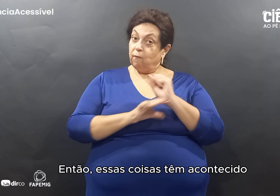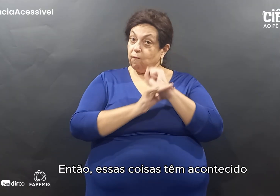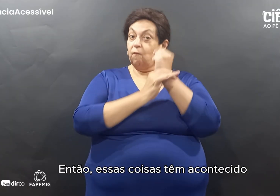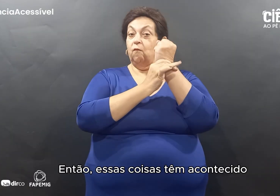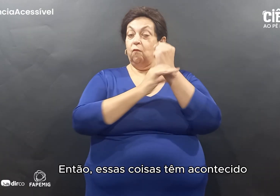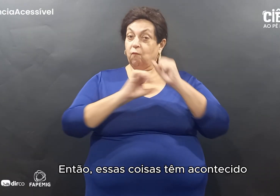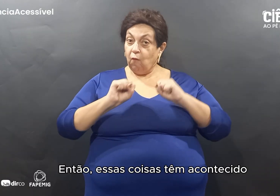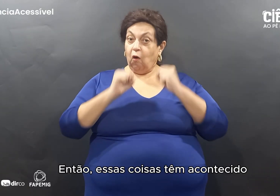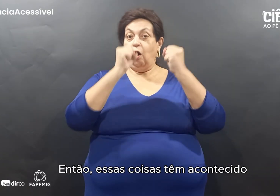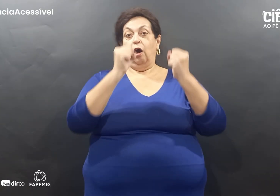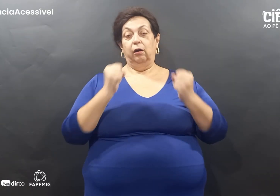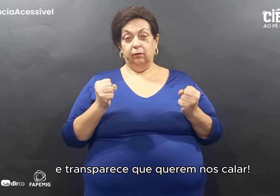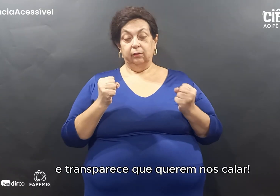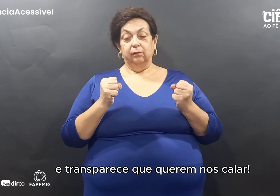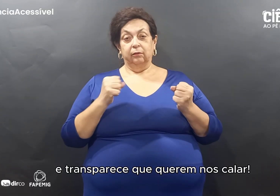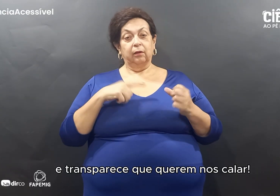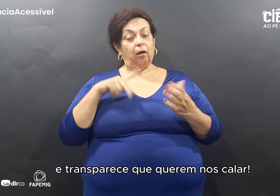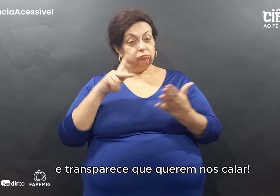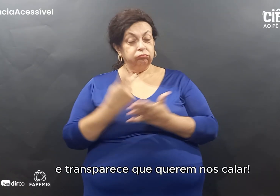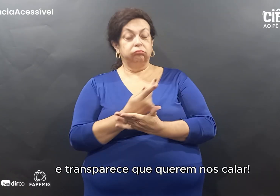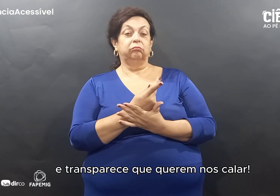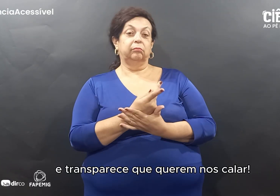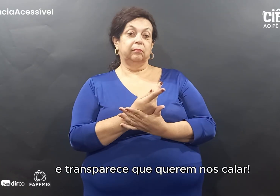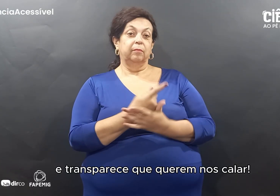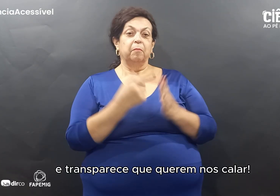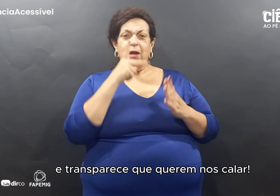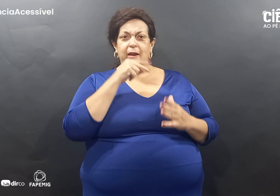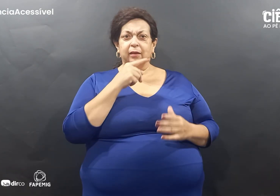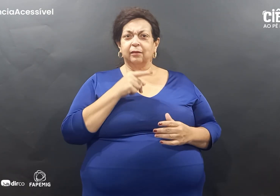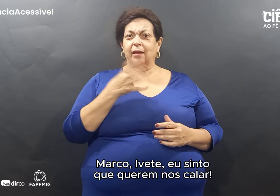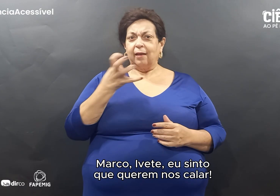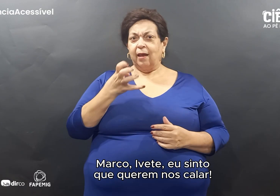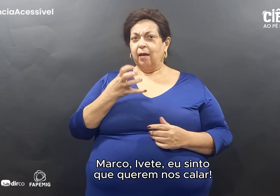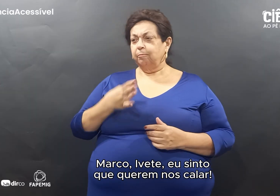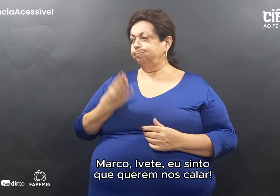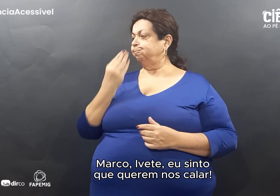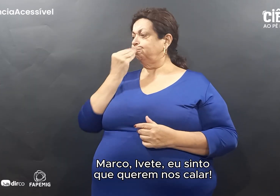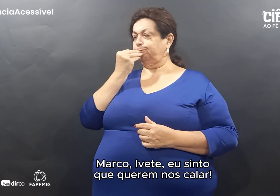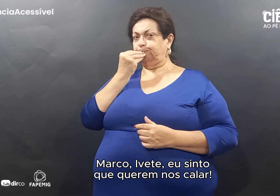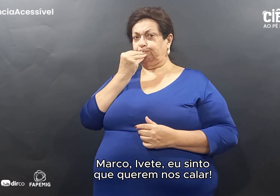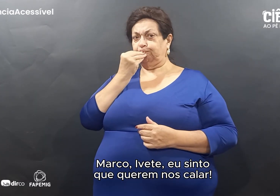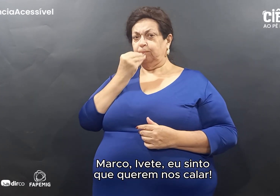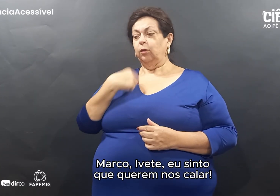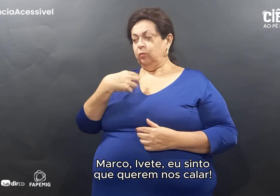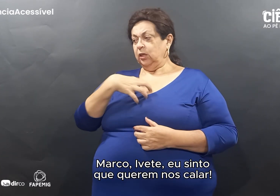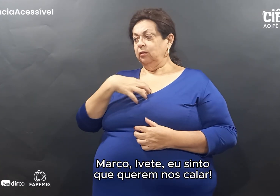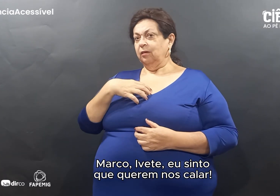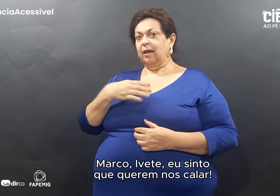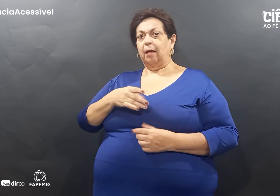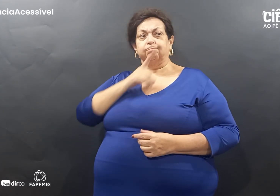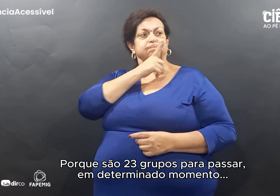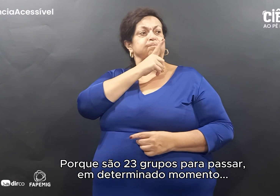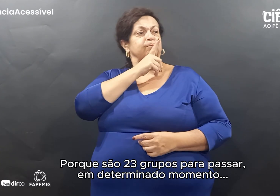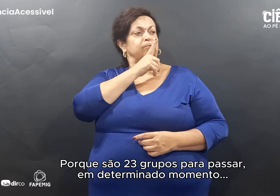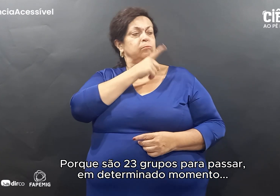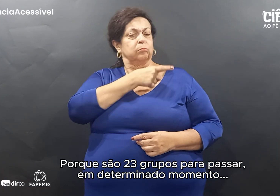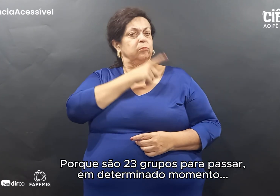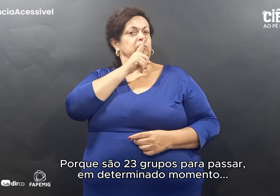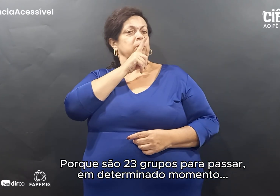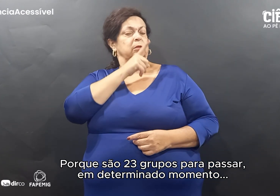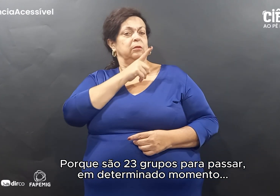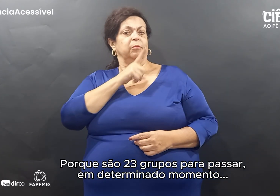coisas têm acontecido e transparece que querem nos calar. Marcos e Ivete, eu sinto que querem nos calar. Porque